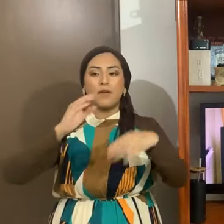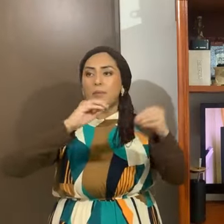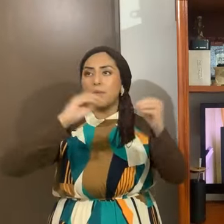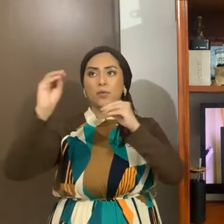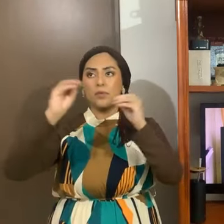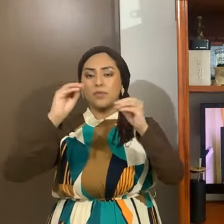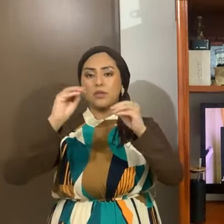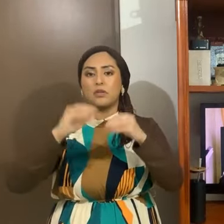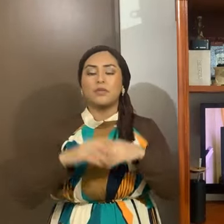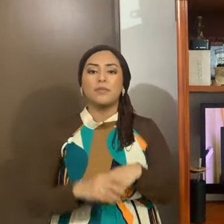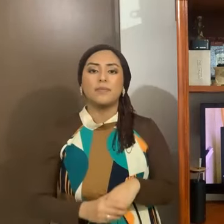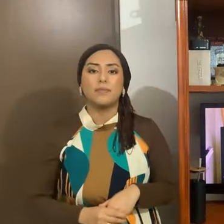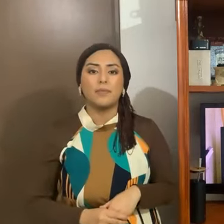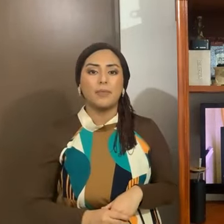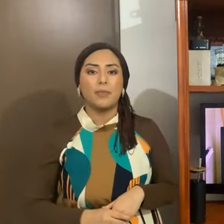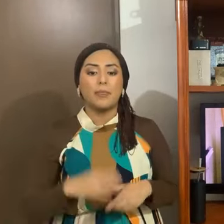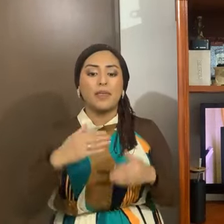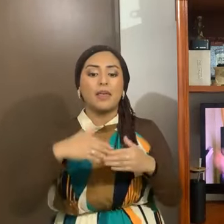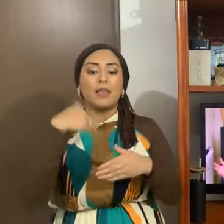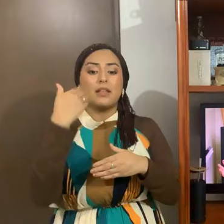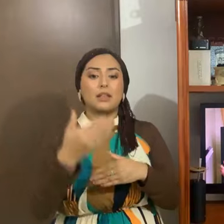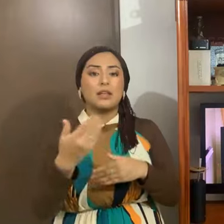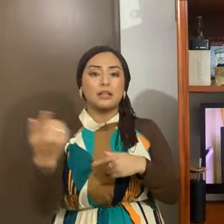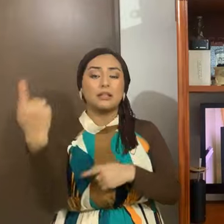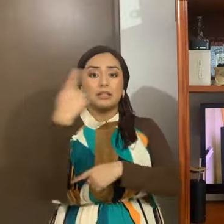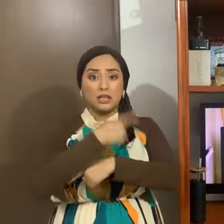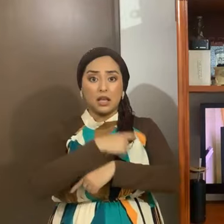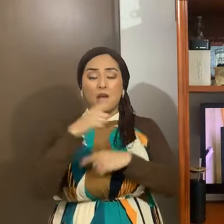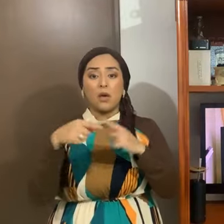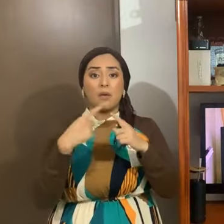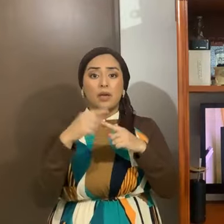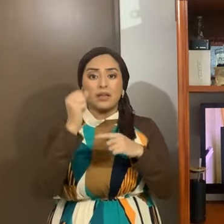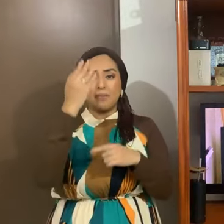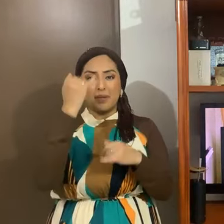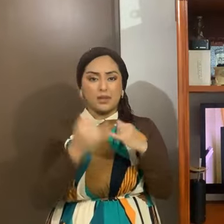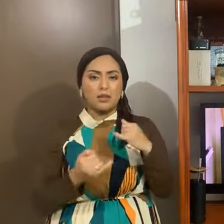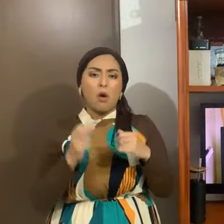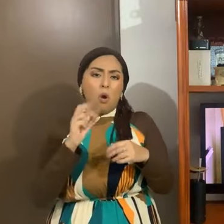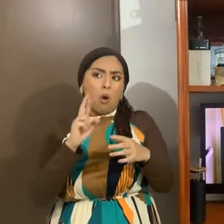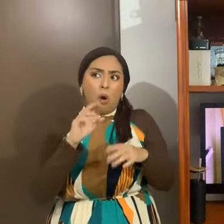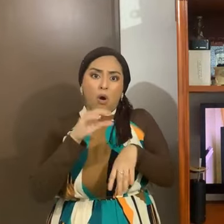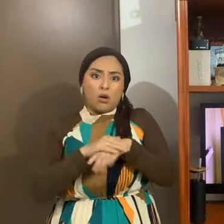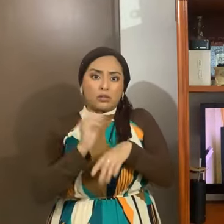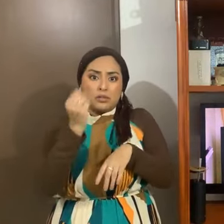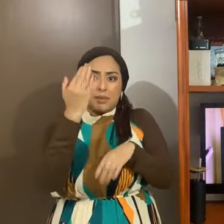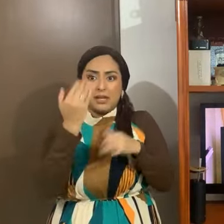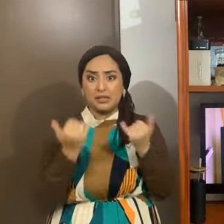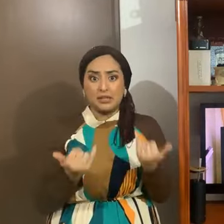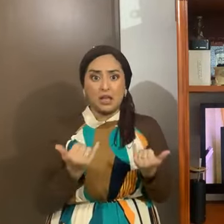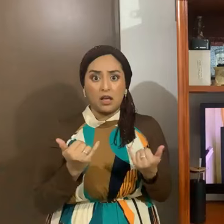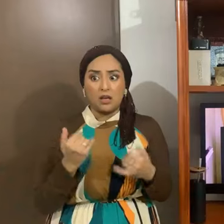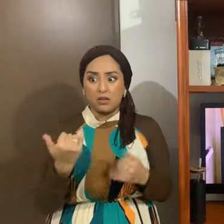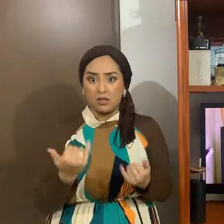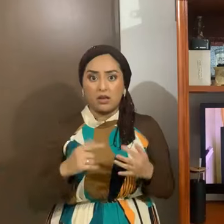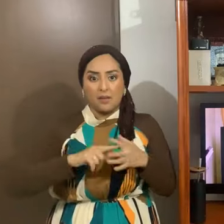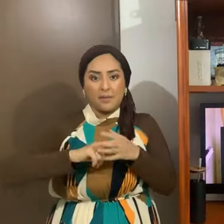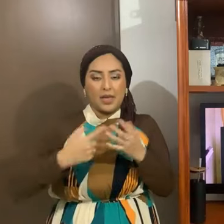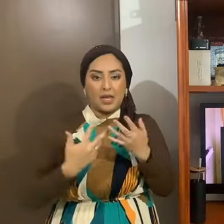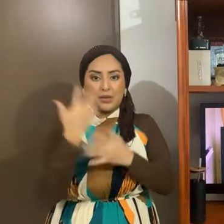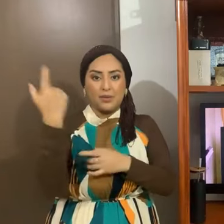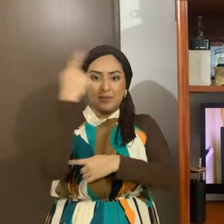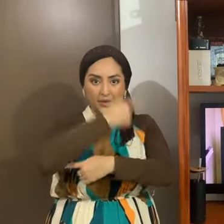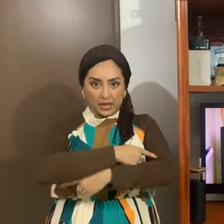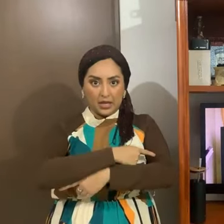conmovido. Al día siguiente, ya fuera de Shabbat, o inclusive en Shabbat, por ejemplo, ahorita estamos empezando un nuevo